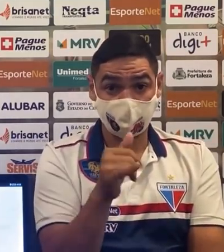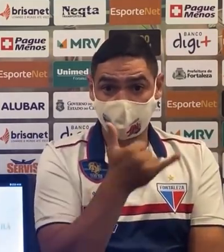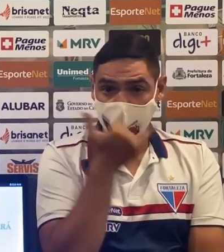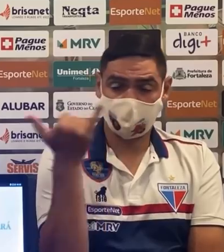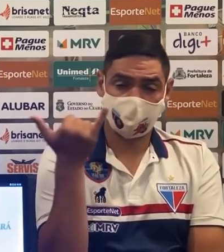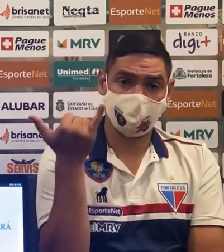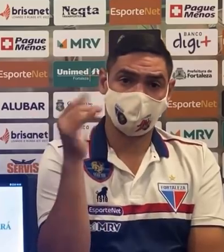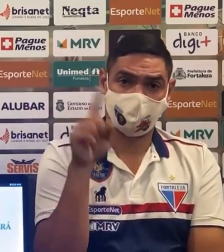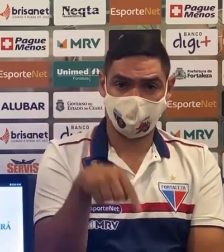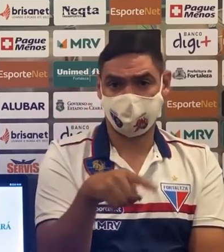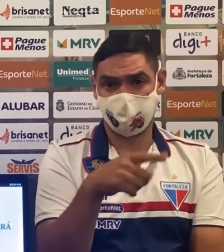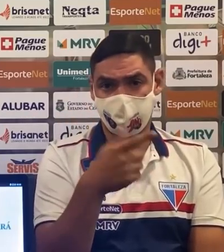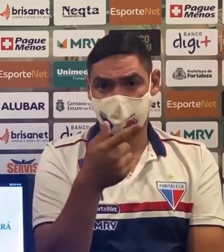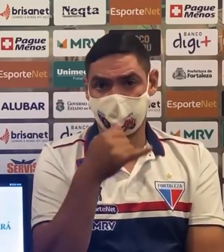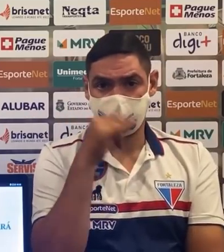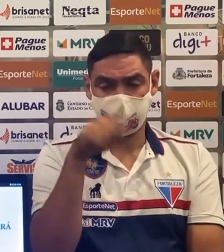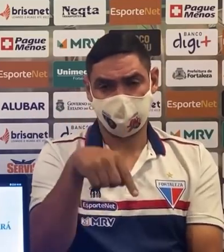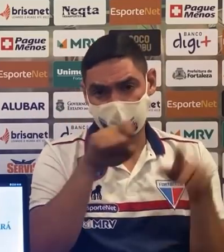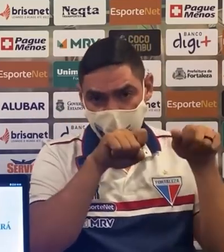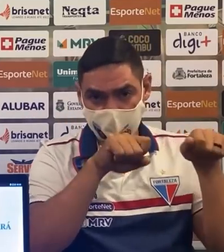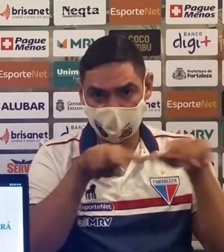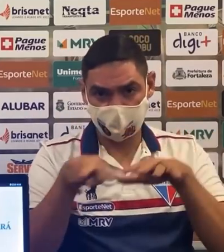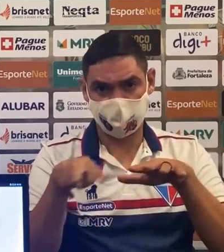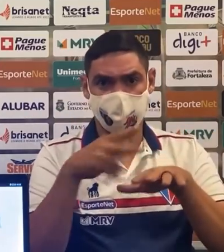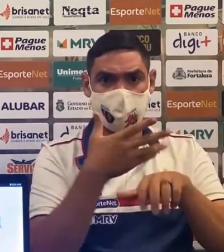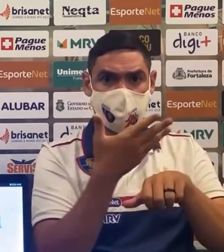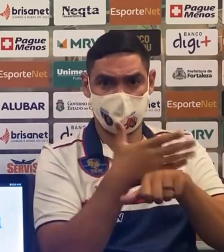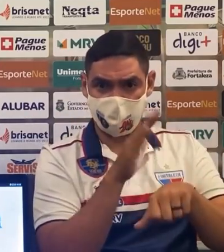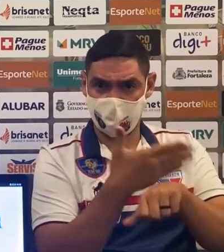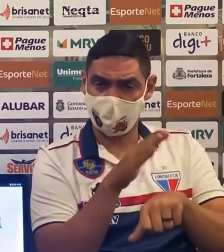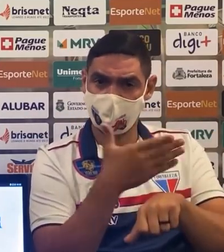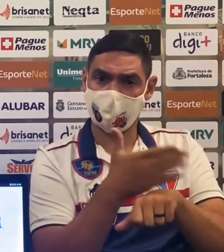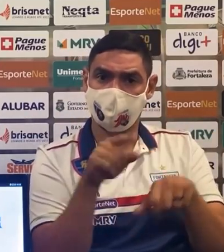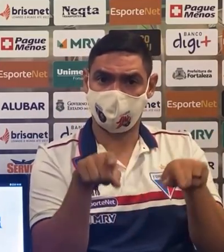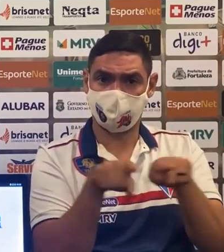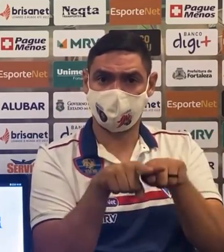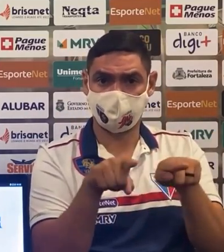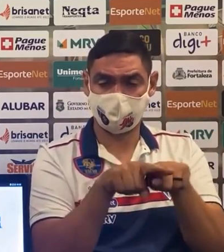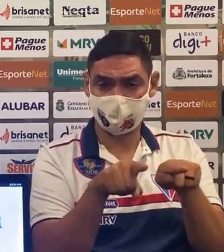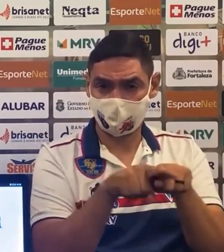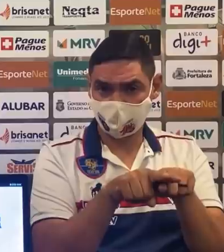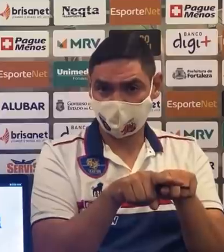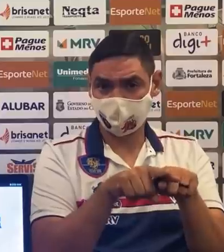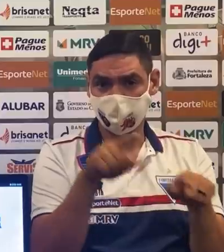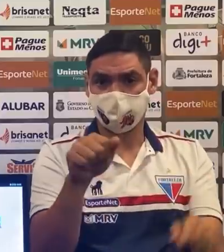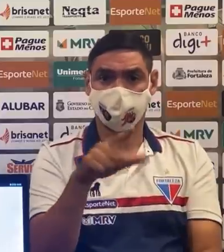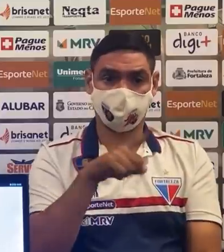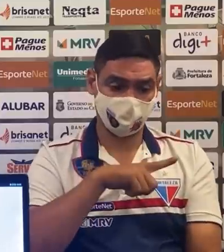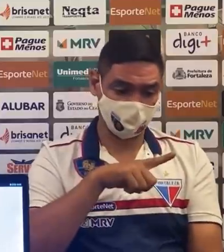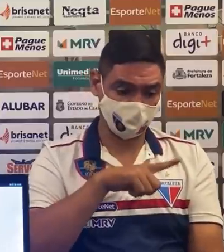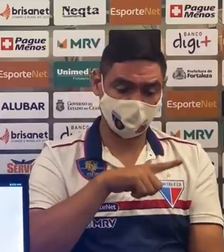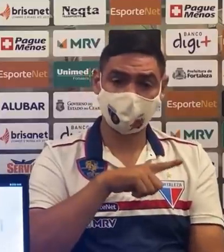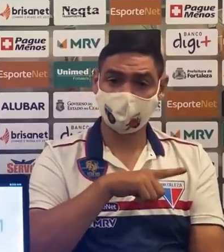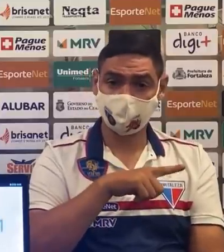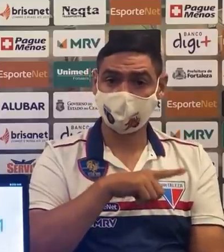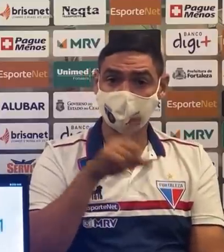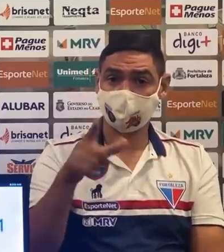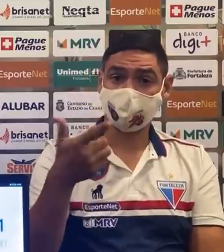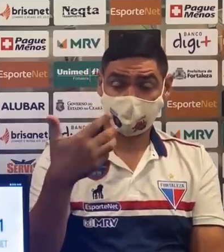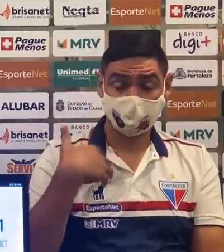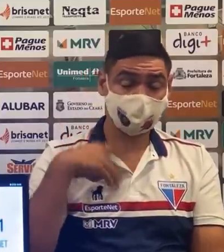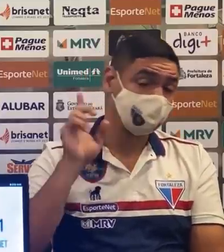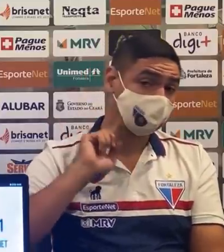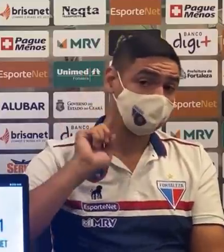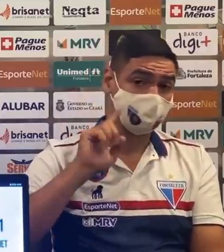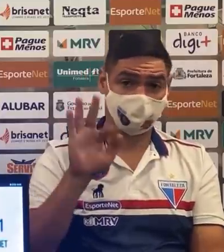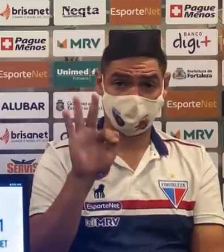muito da semana, da análise que a gente vai fazer do adversário também, do Flamengo, na forma que o Flamengo joga, onde é que tem